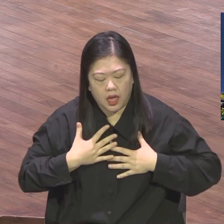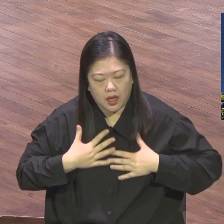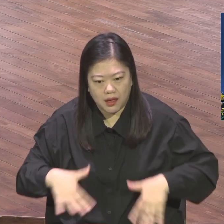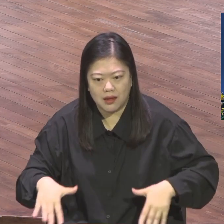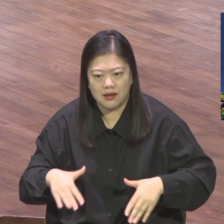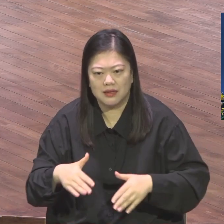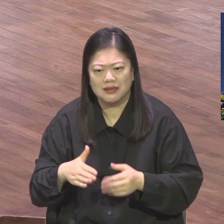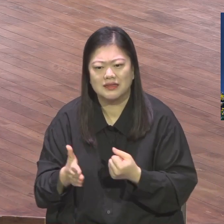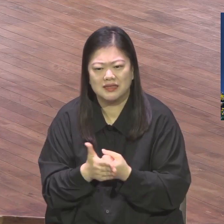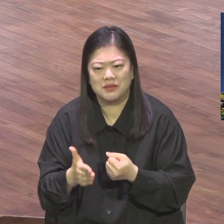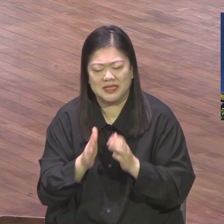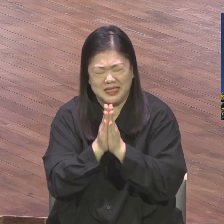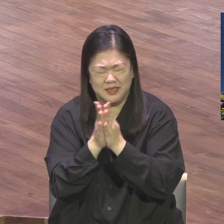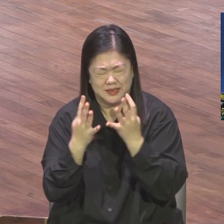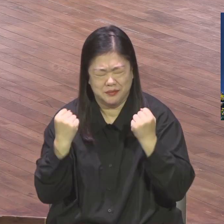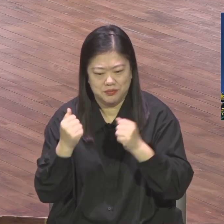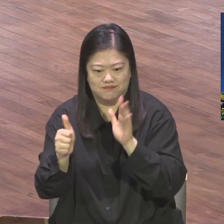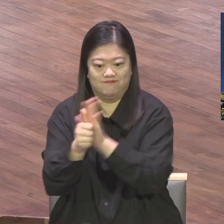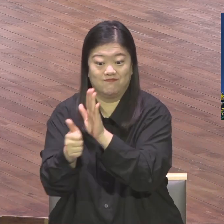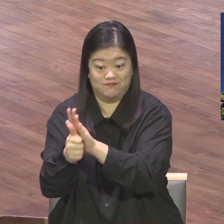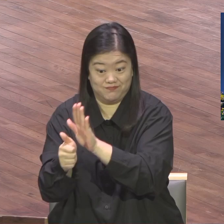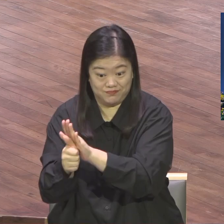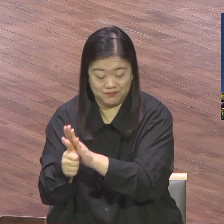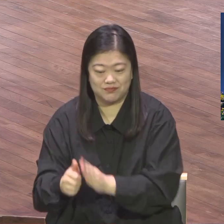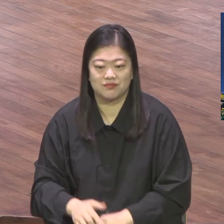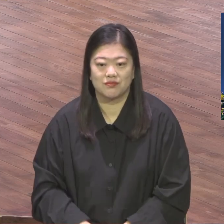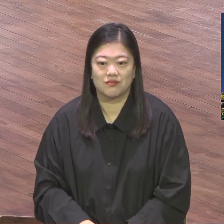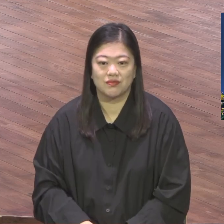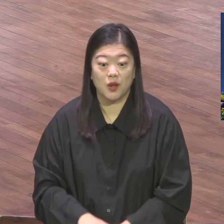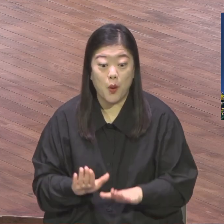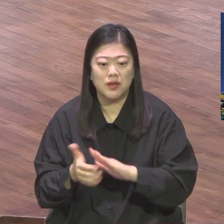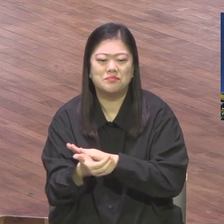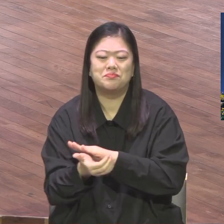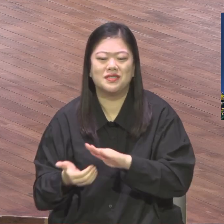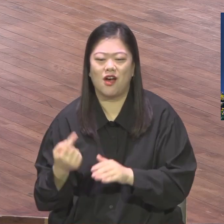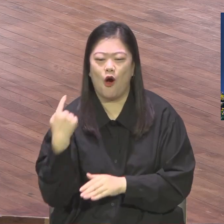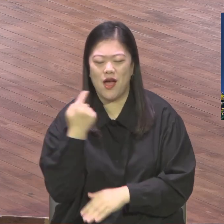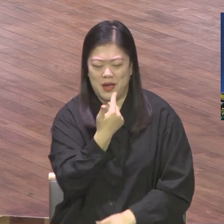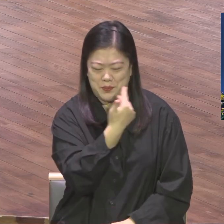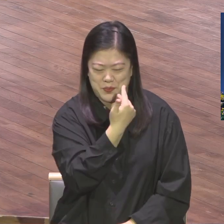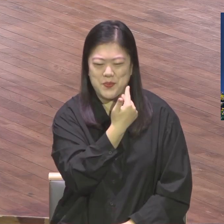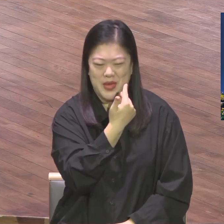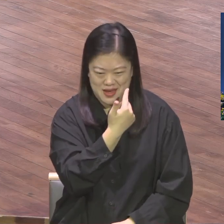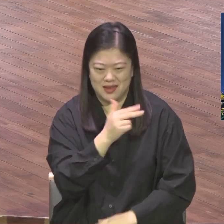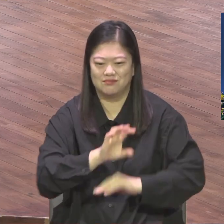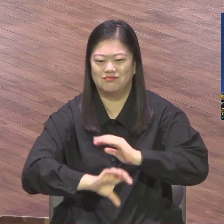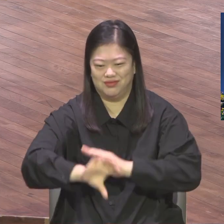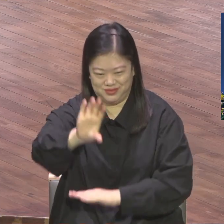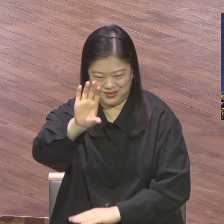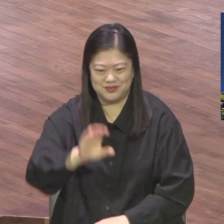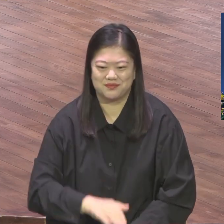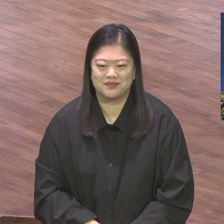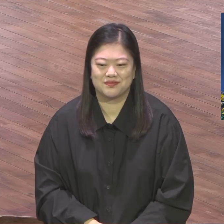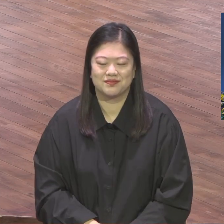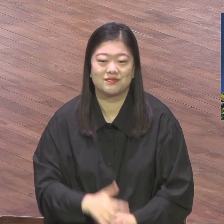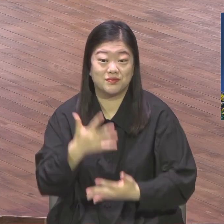지속으로 기도해 주시기 바랍니다. 오늘 말씀은 어제 녹화된 주일 말씀입니다. 말씀